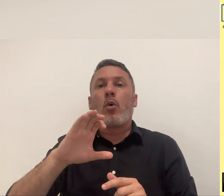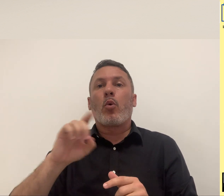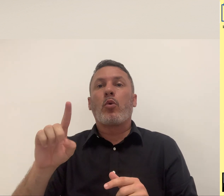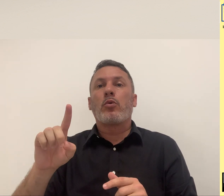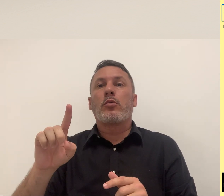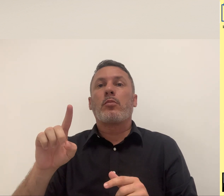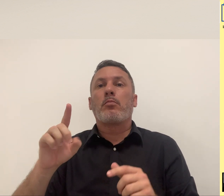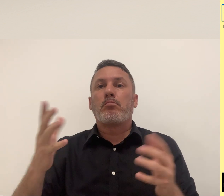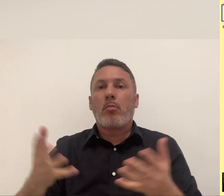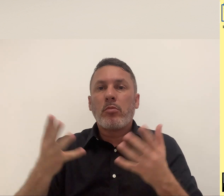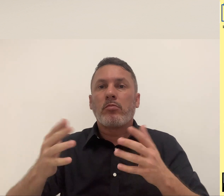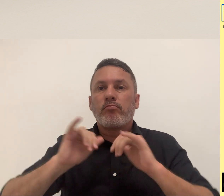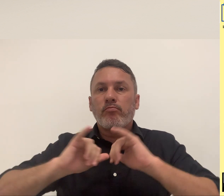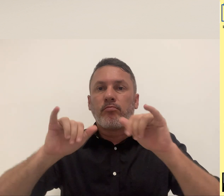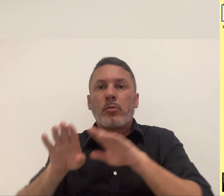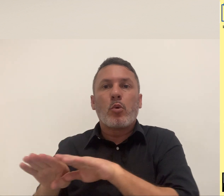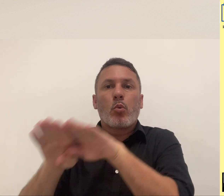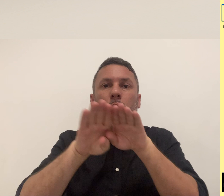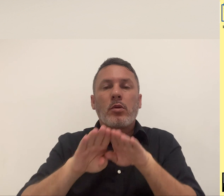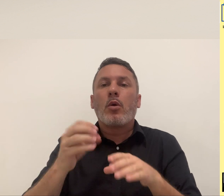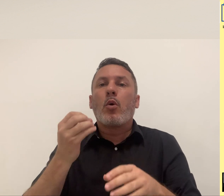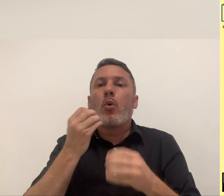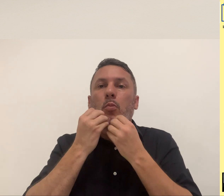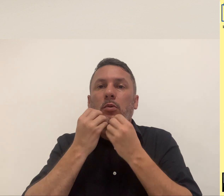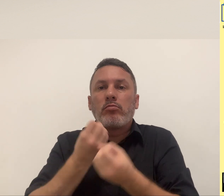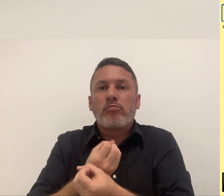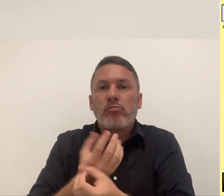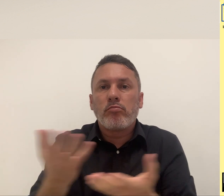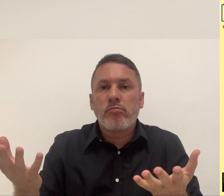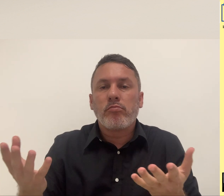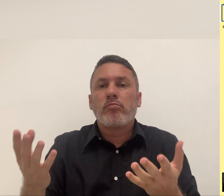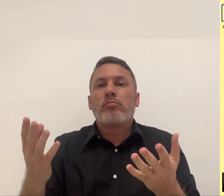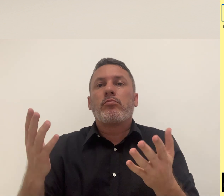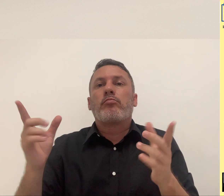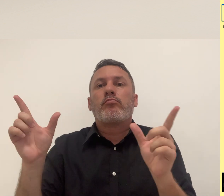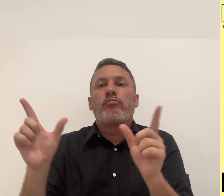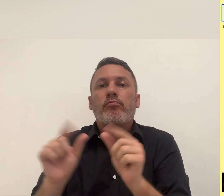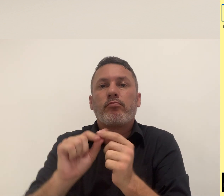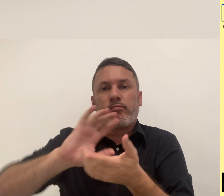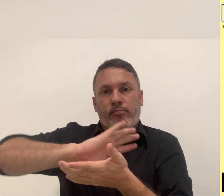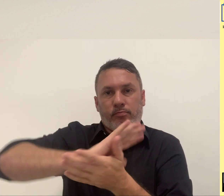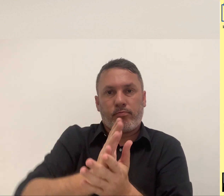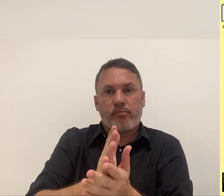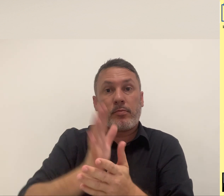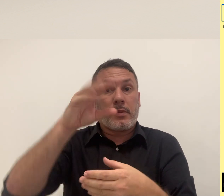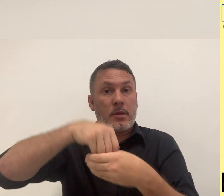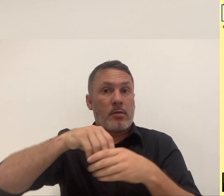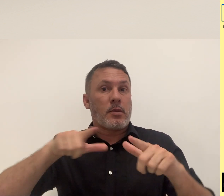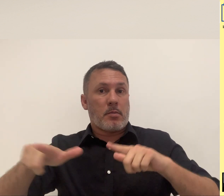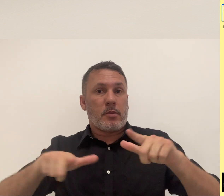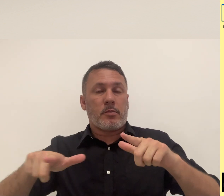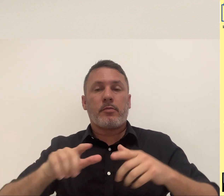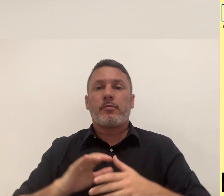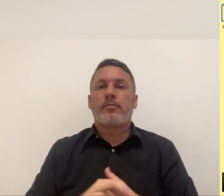da coordenadoria de promoção da igualdade de oportunidades e eliminação da discriminação no